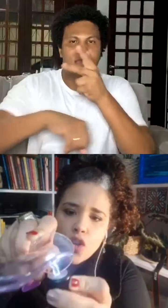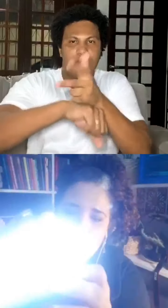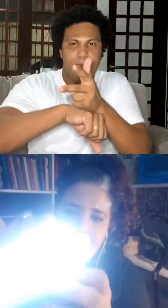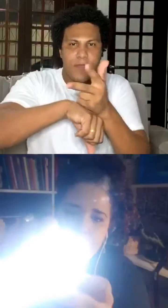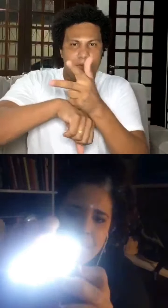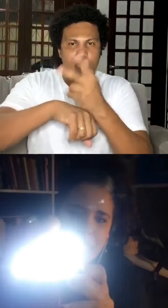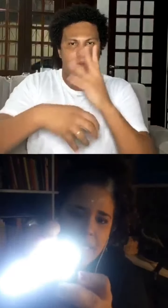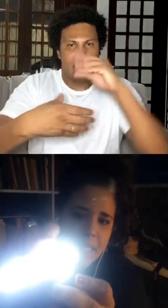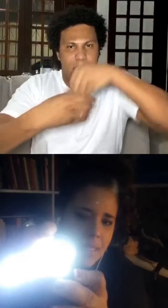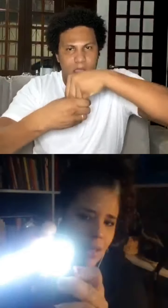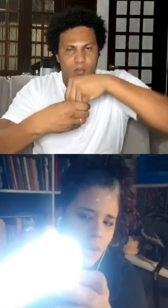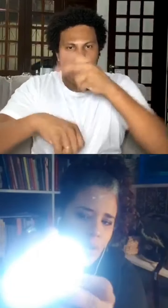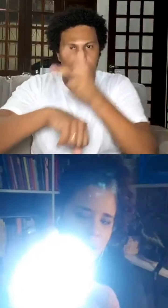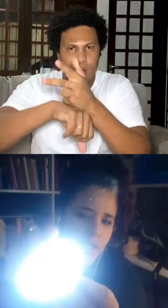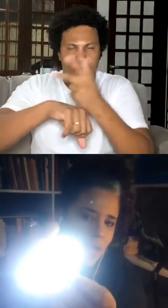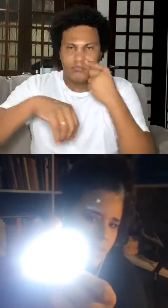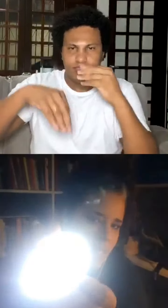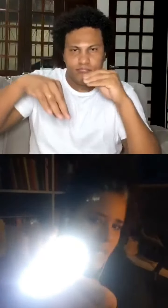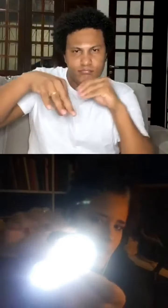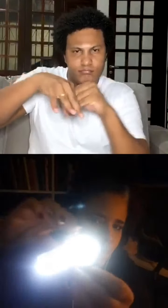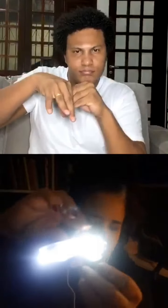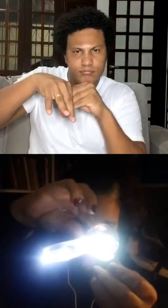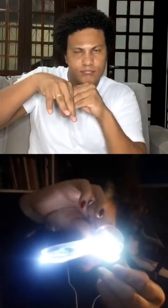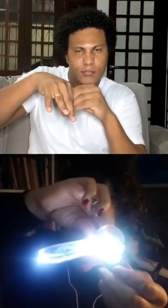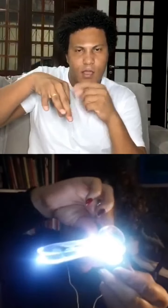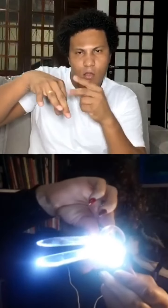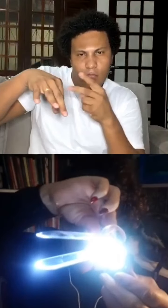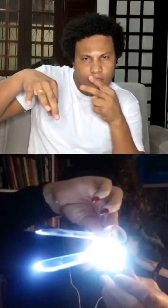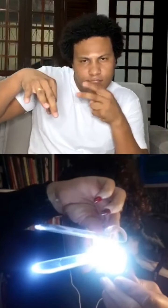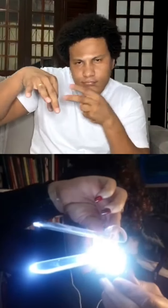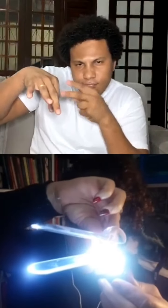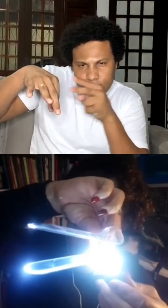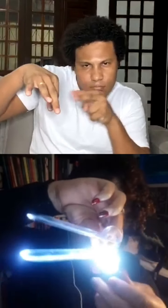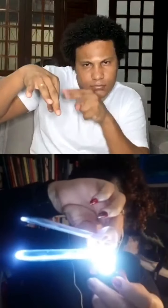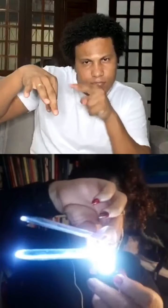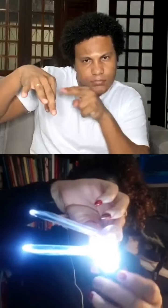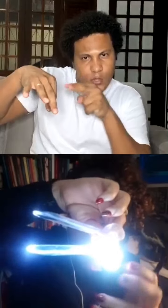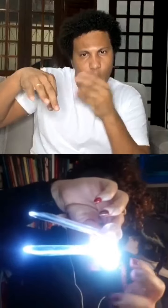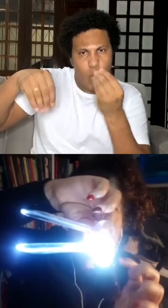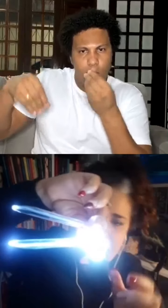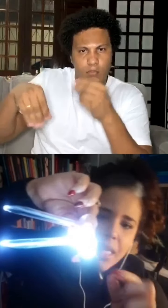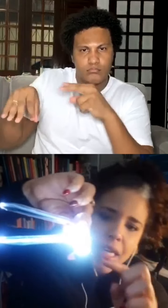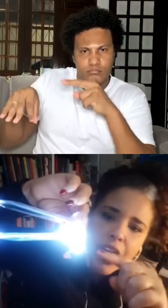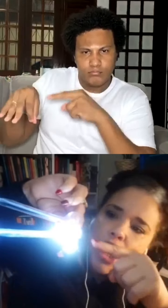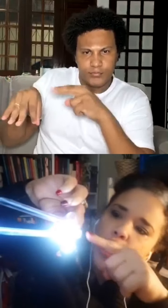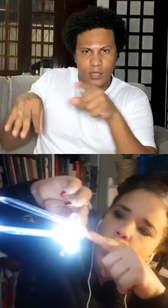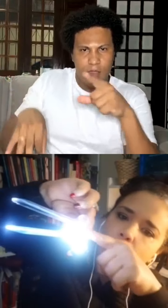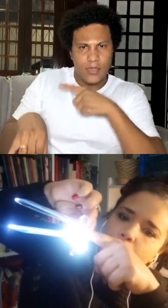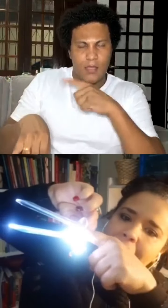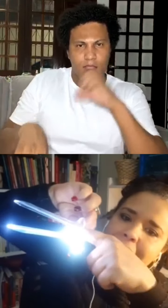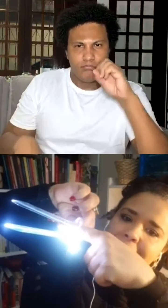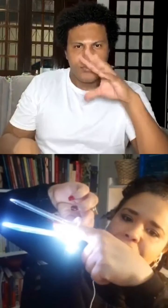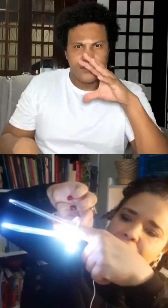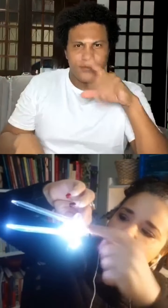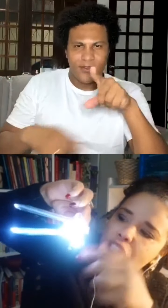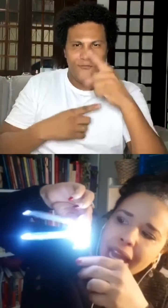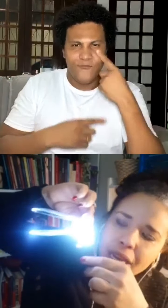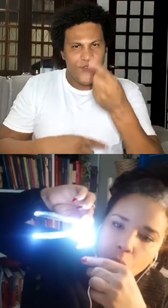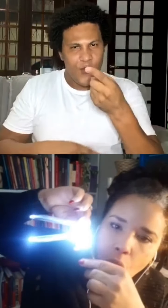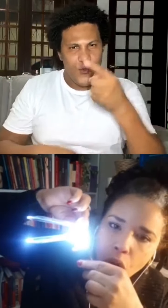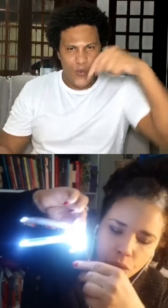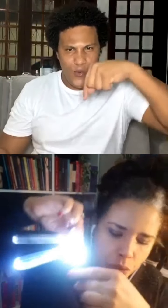jogo uma luzinha, olha só a luzinha doida dele, aí eu olho e abro ele um pouquinho bem aqui e olho através